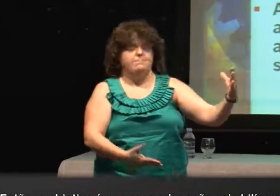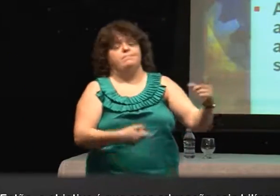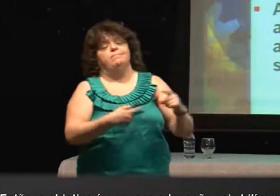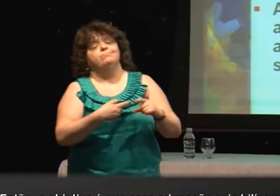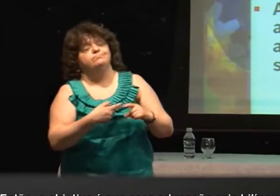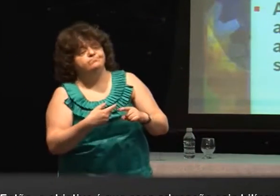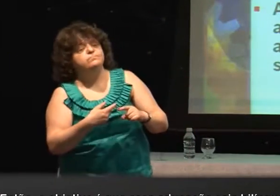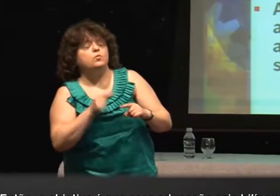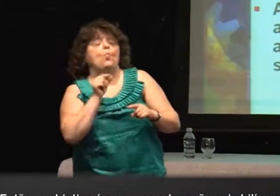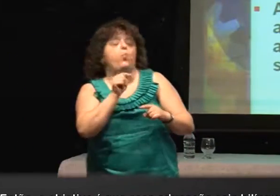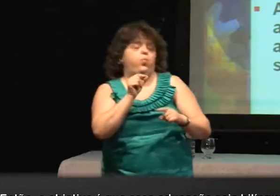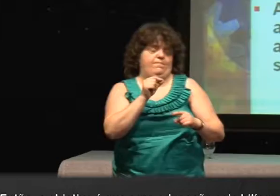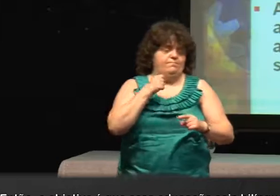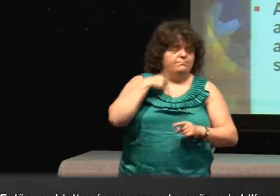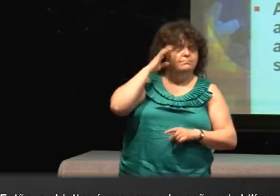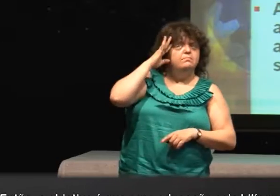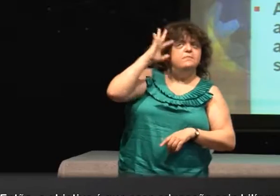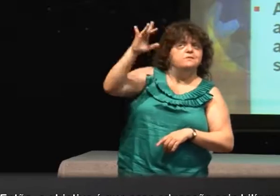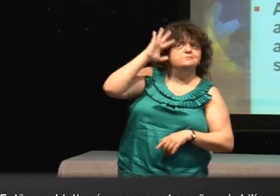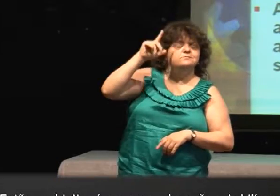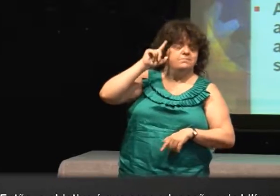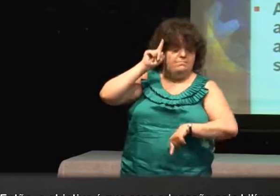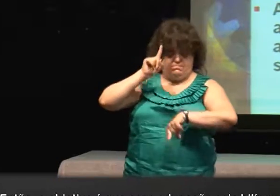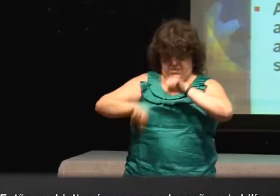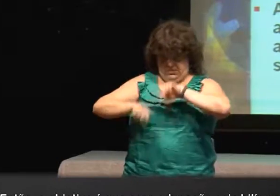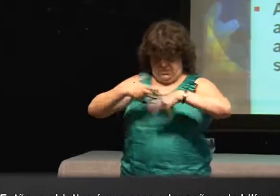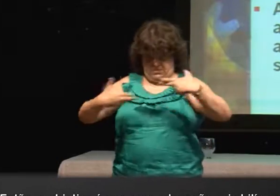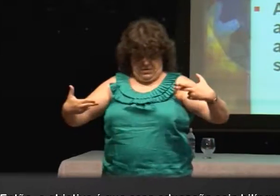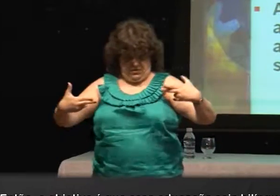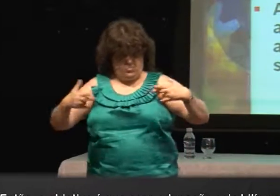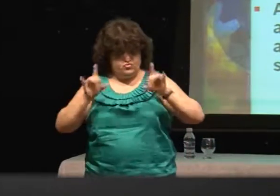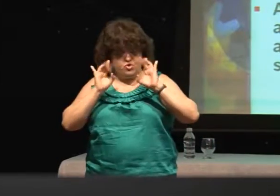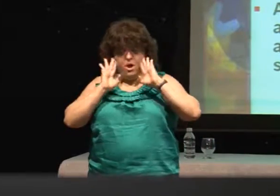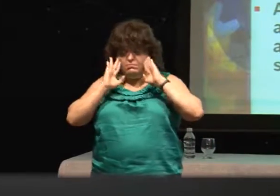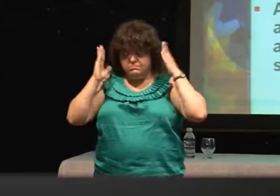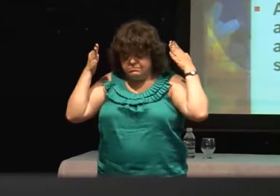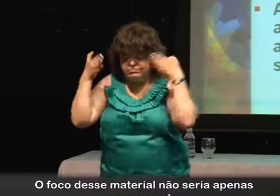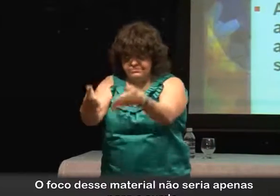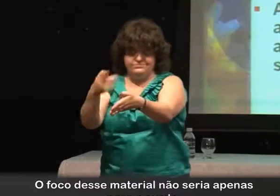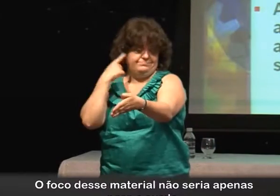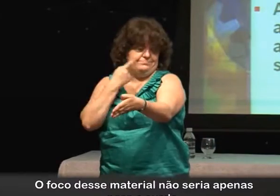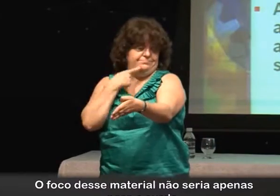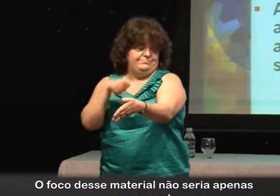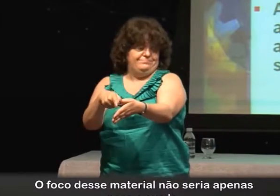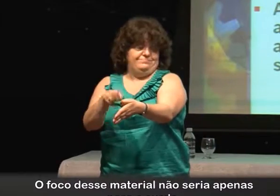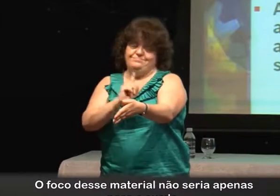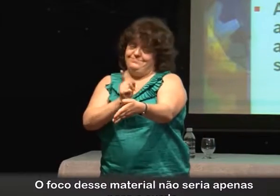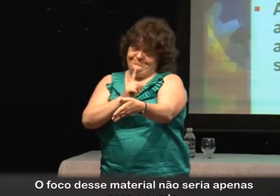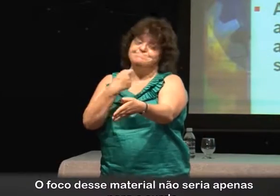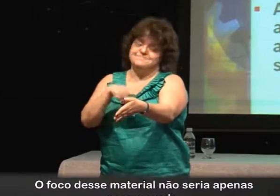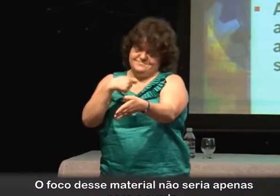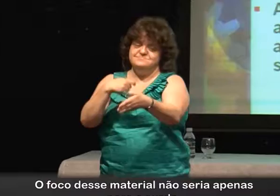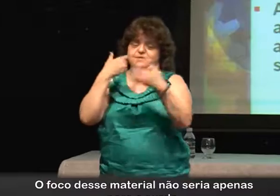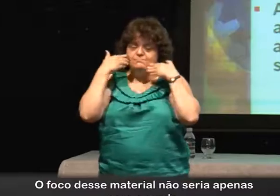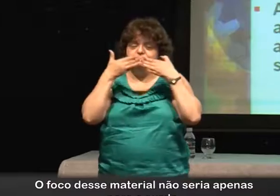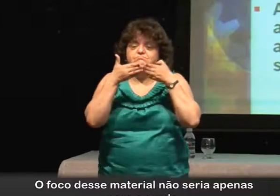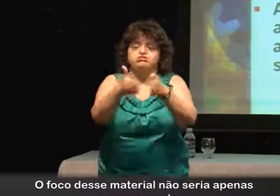Então, o objetivo é que essa educação seja bilíngue. Esse material, o foco desse